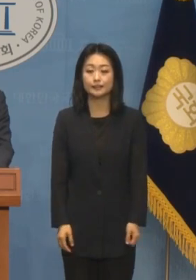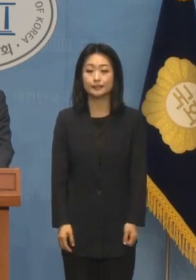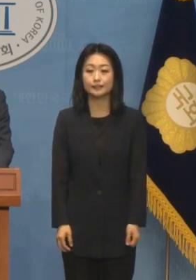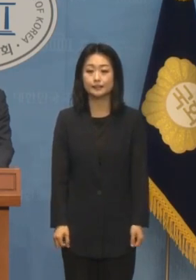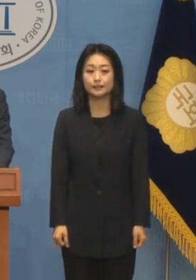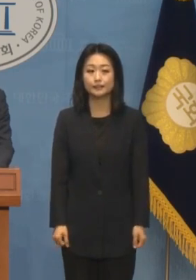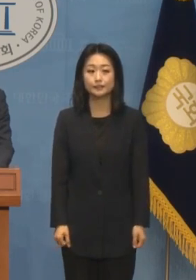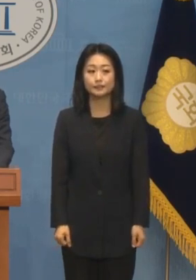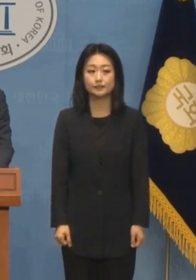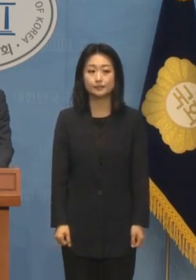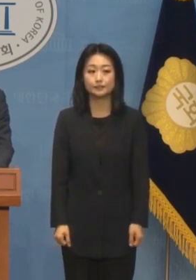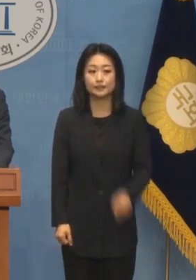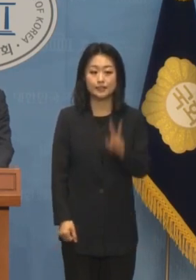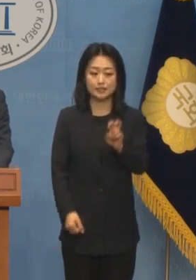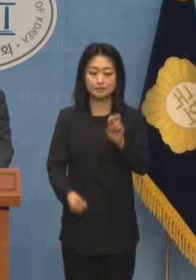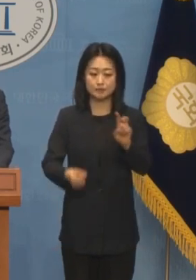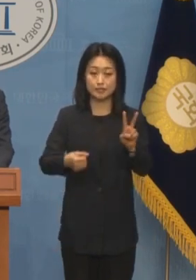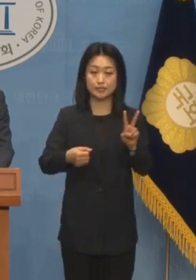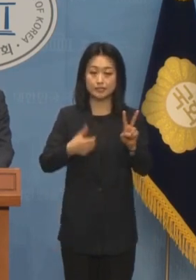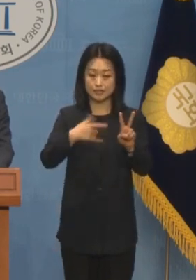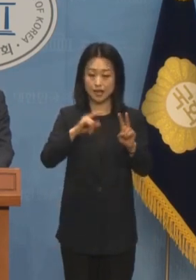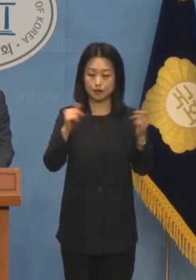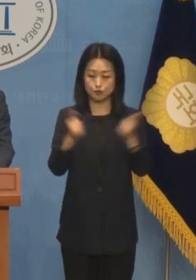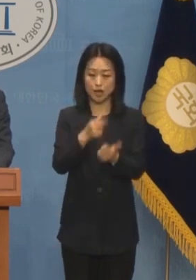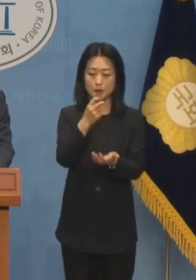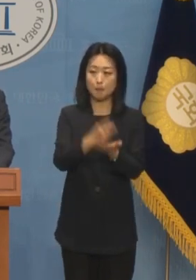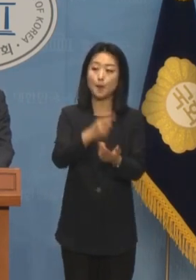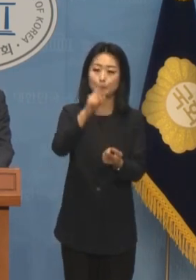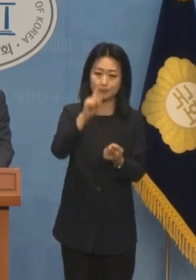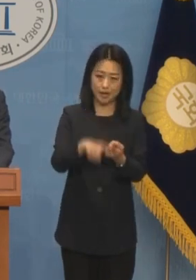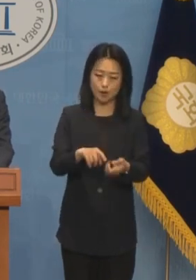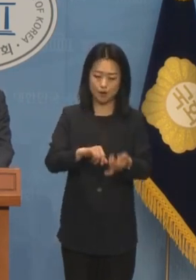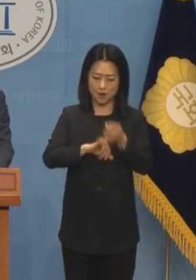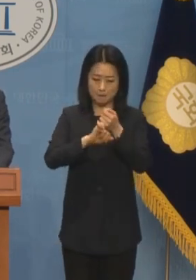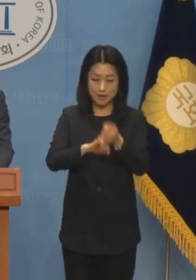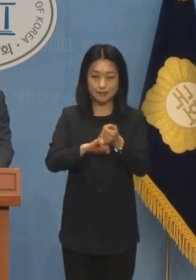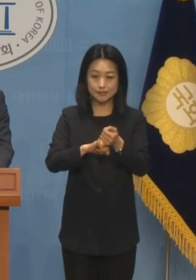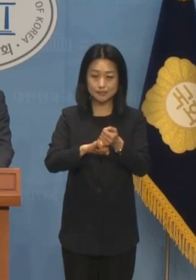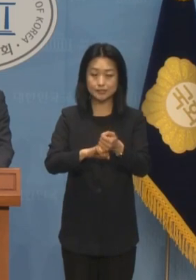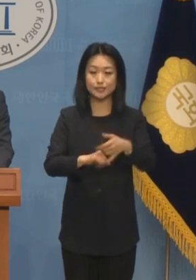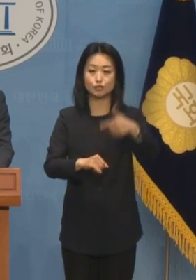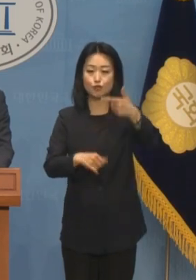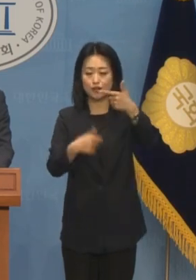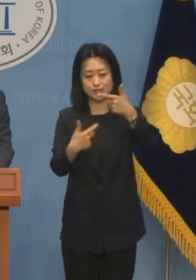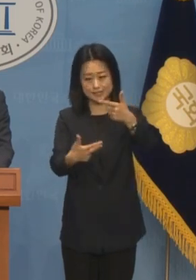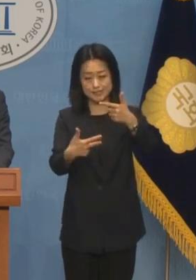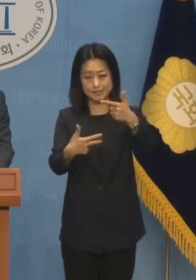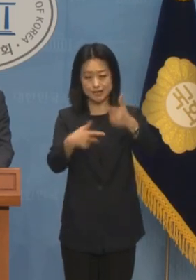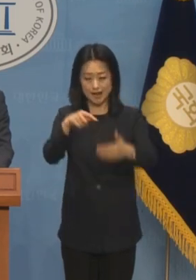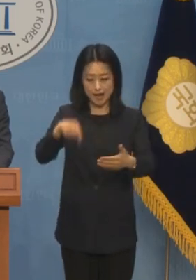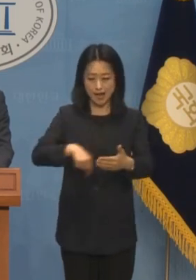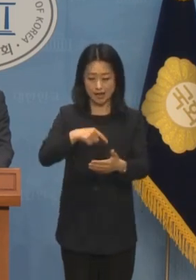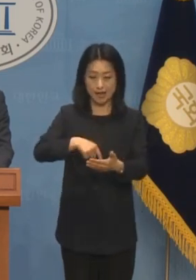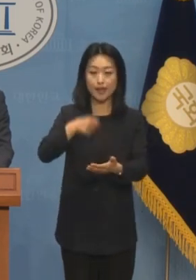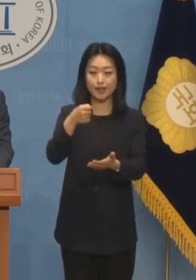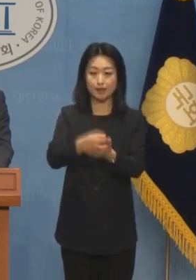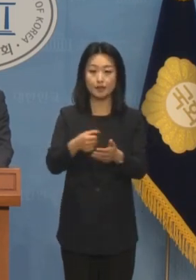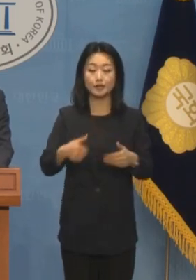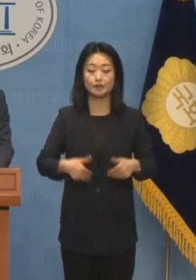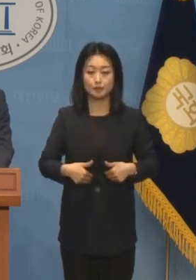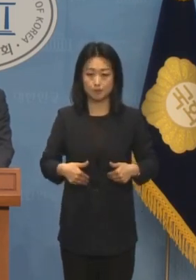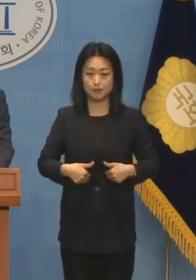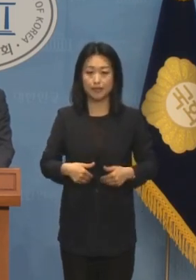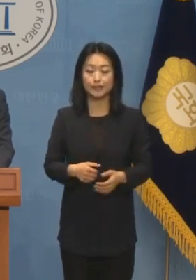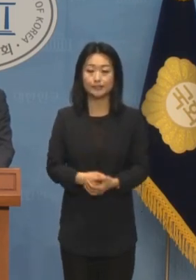없습니다 제대 국회 원구성은 법대로 반드시 6월 7일 이내에 이루어져야 합니다